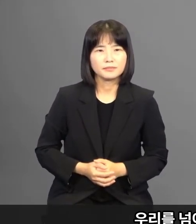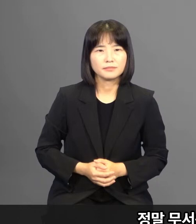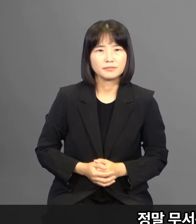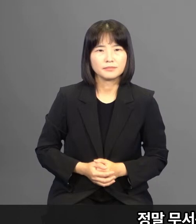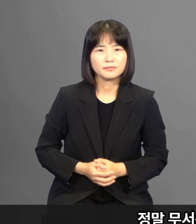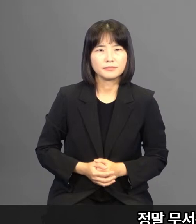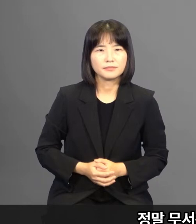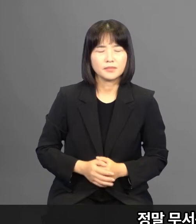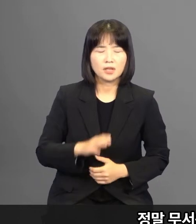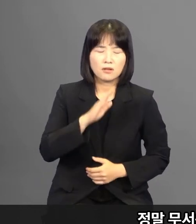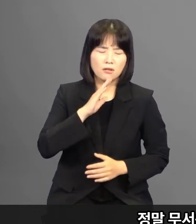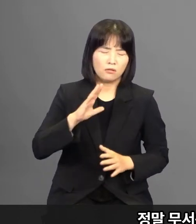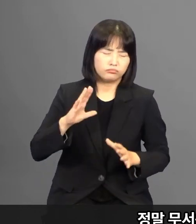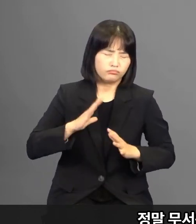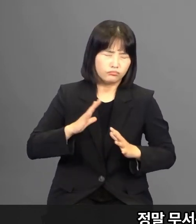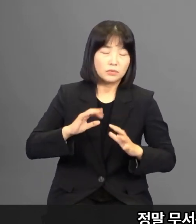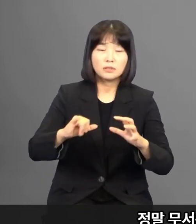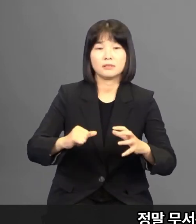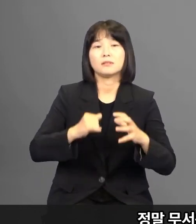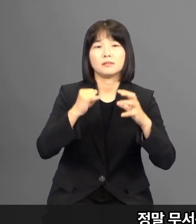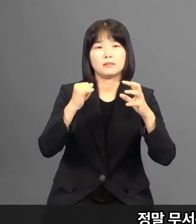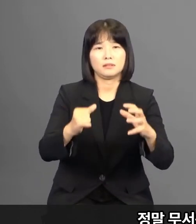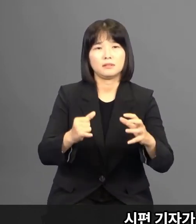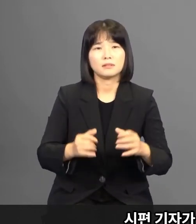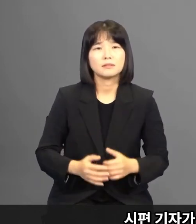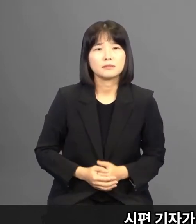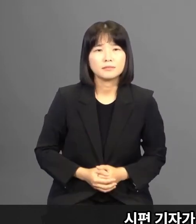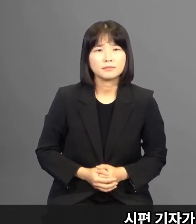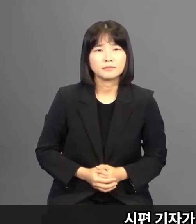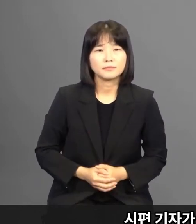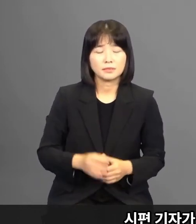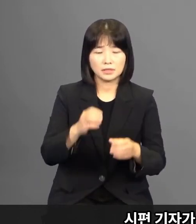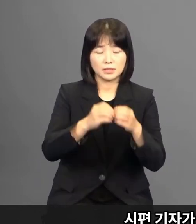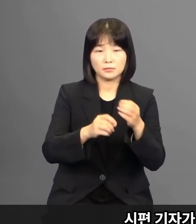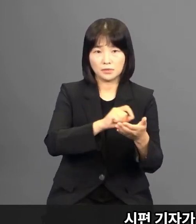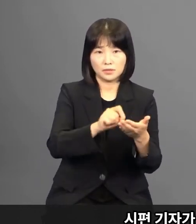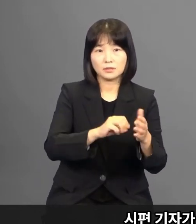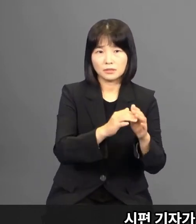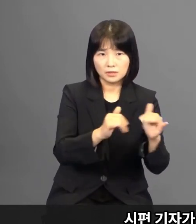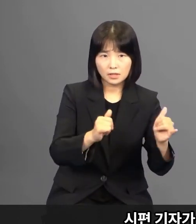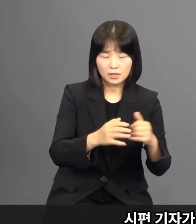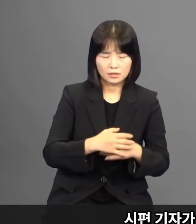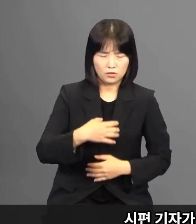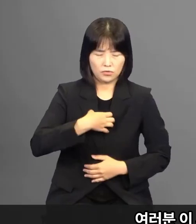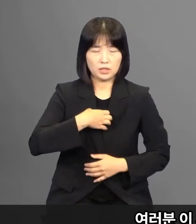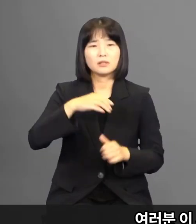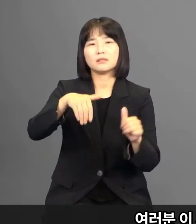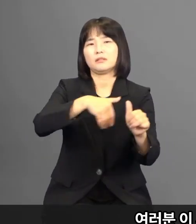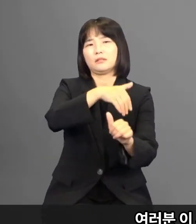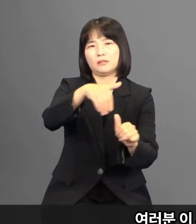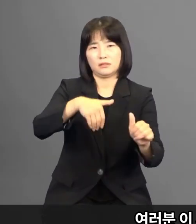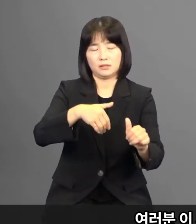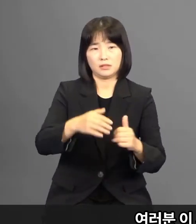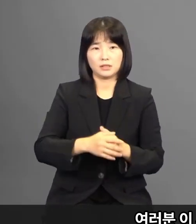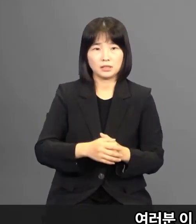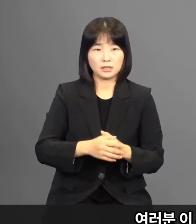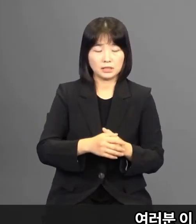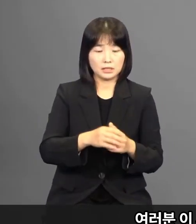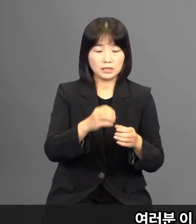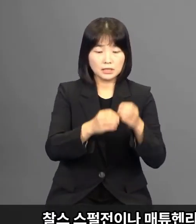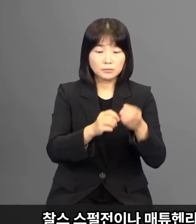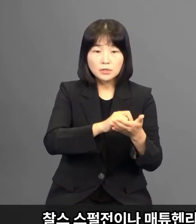거예요. 정말 무서운 세상 속에 살고 있죠. 시편 기자가 그런 위기 속에 있었어요. 여러분, 이 시편 기자가